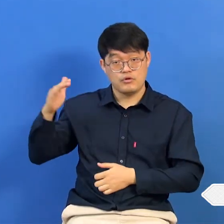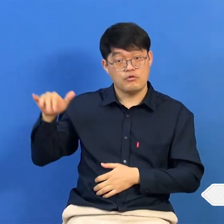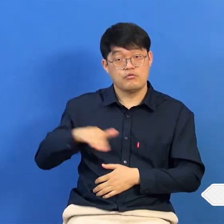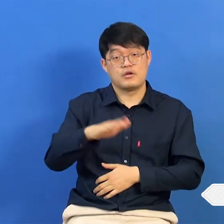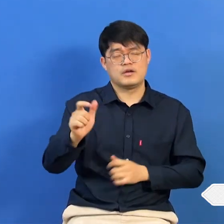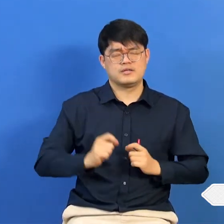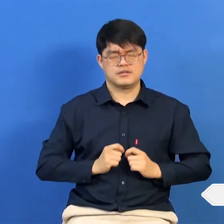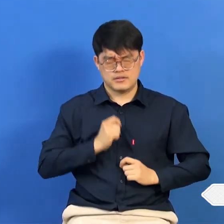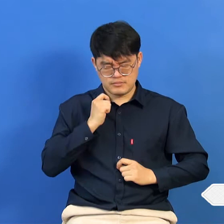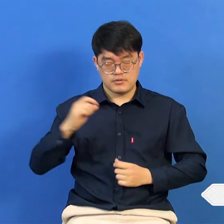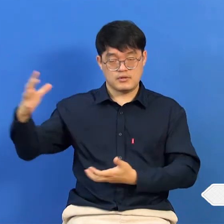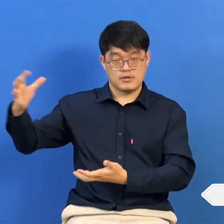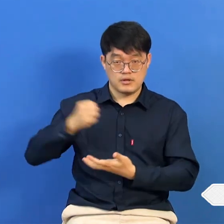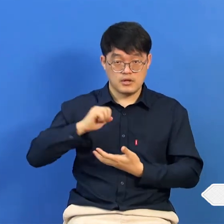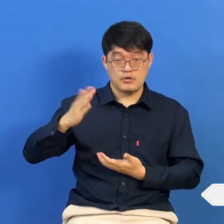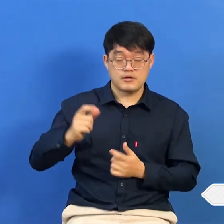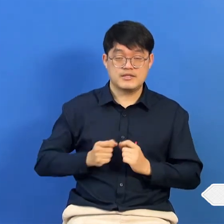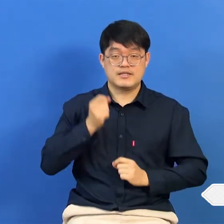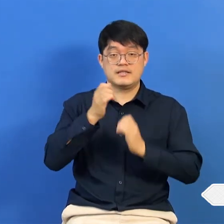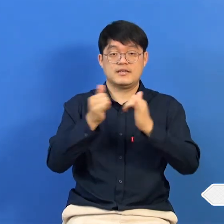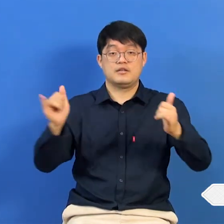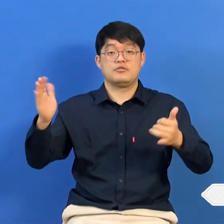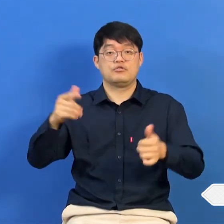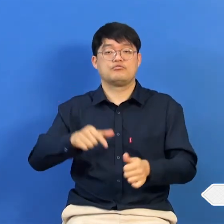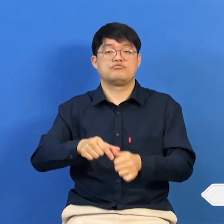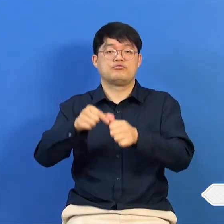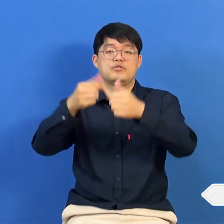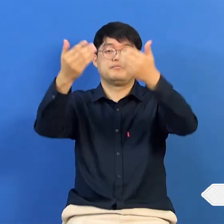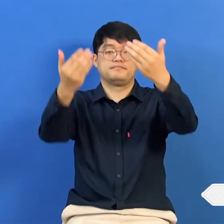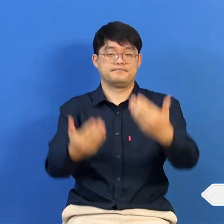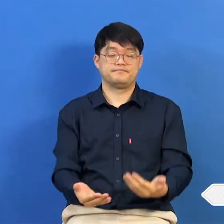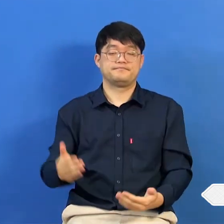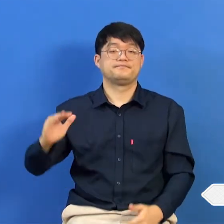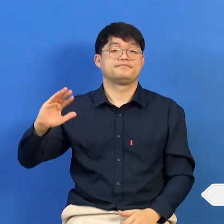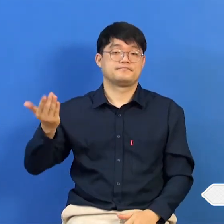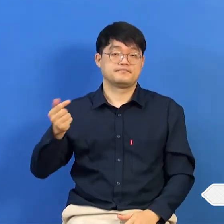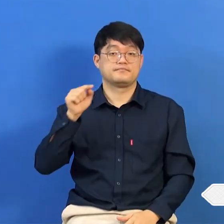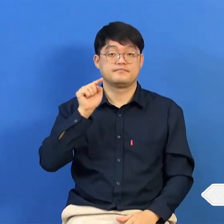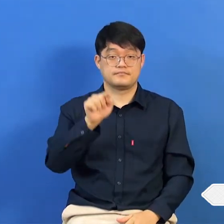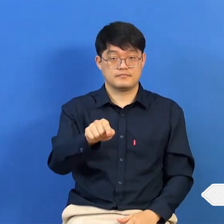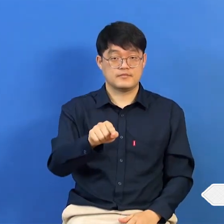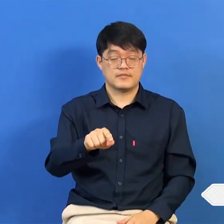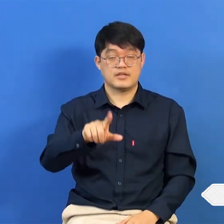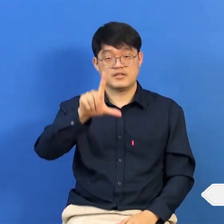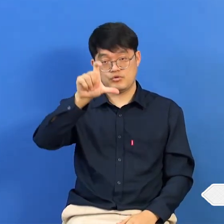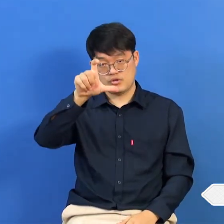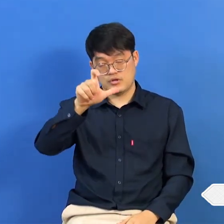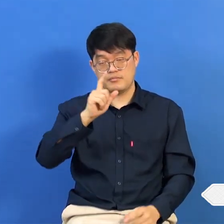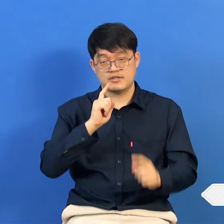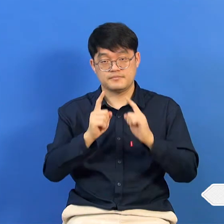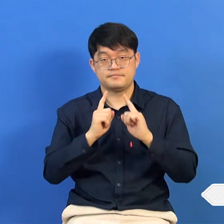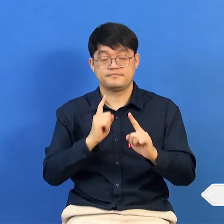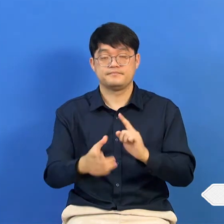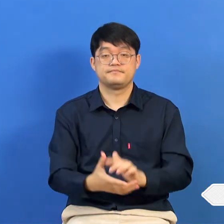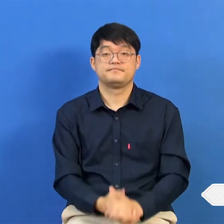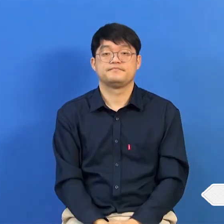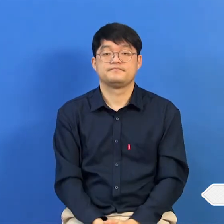받게 되고 의인이 되고 구원을 받는 것입니다. 그것이 15절입니다.